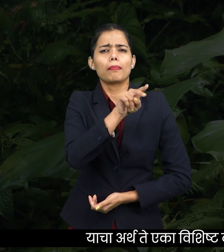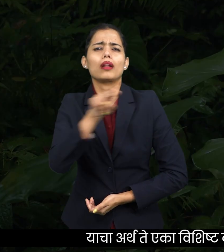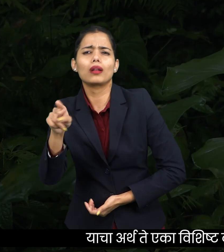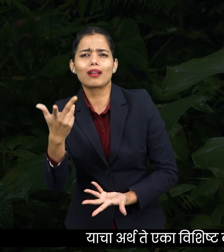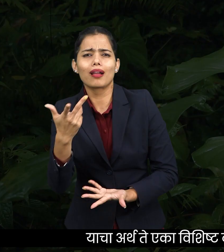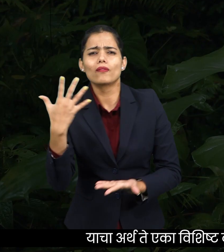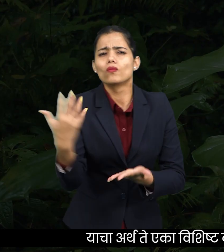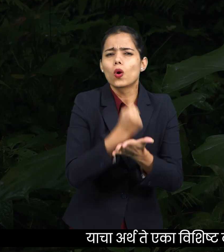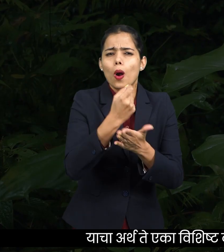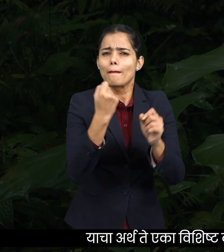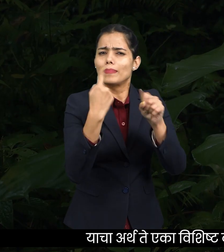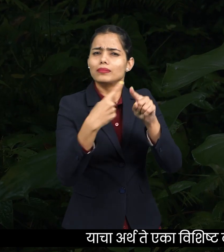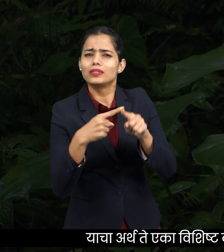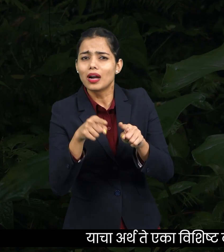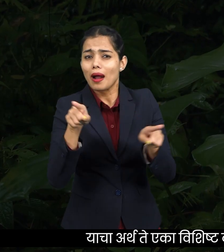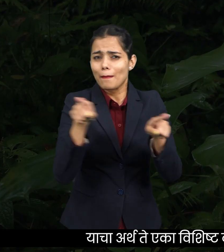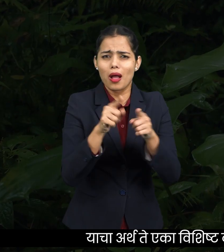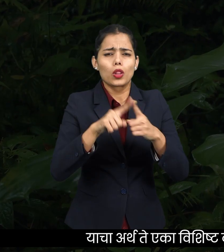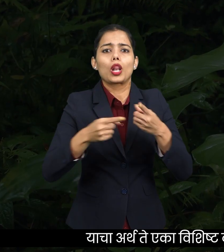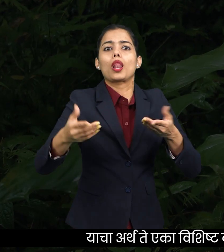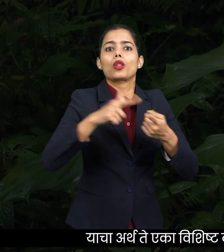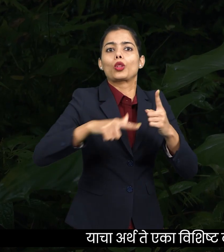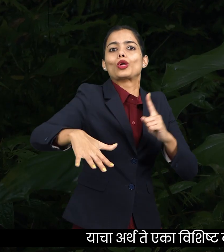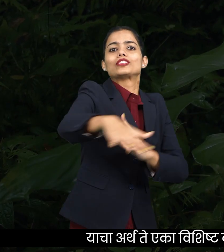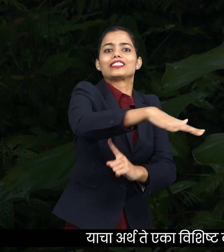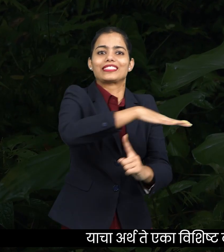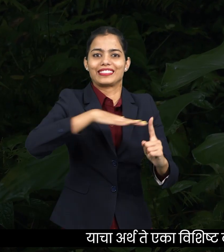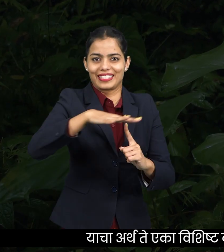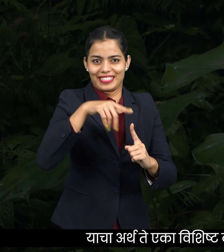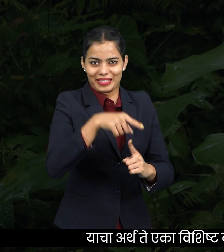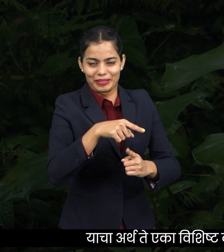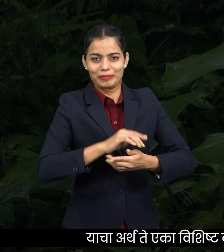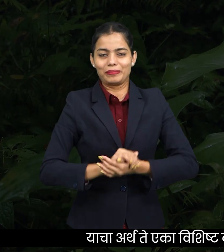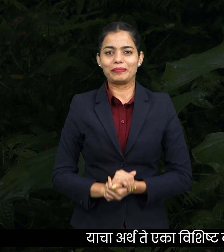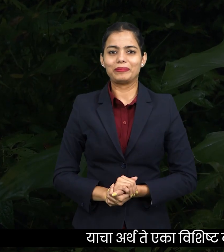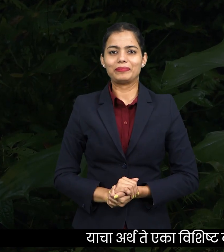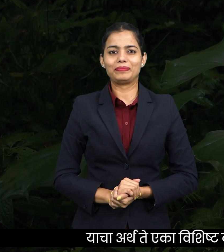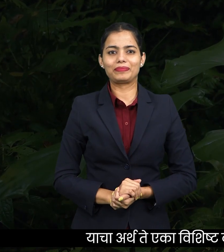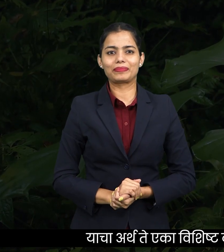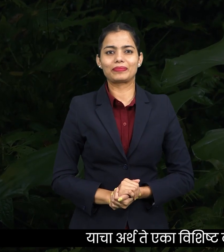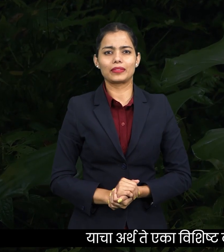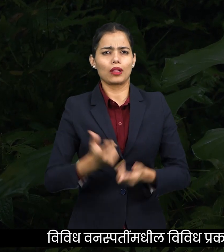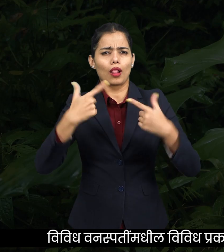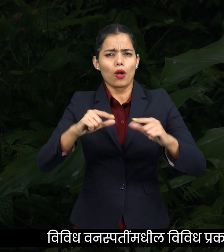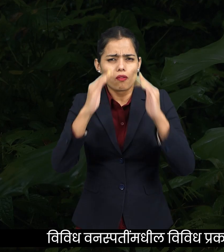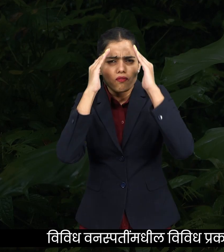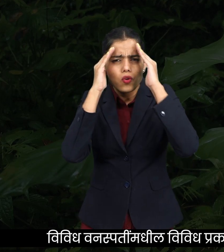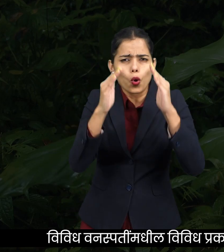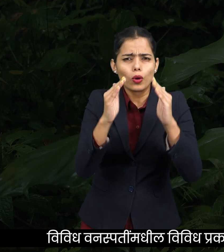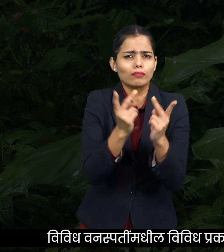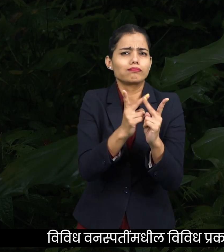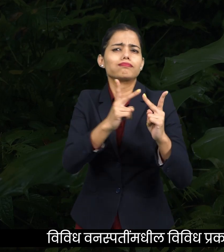याचा अर्थ ते एका विशिष्ट वातावरणाशी जुळवून घेत आहेत.